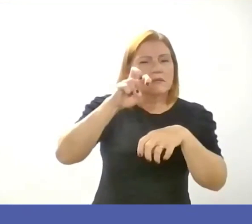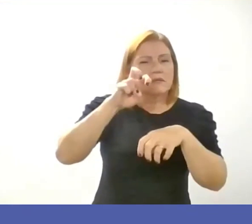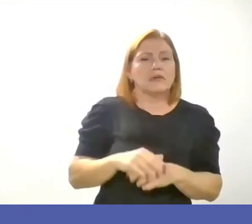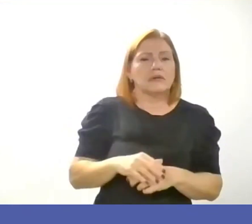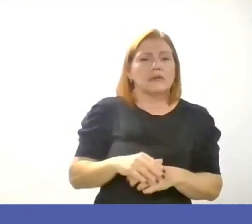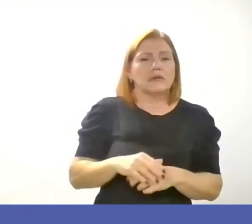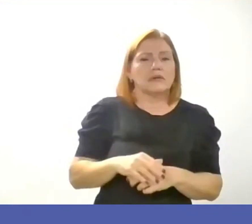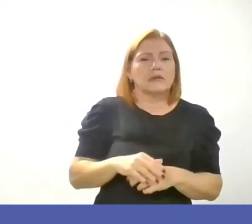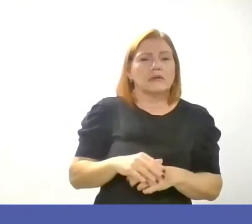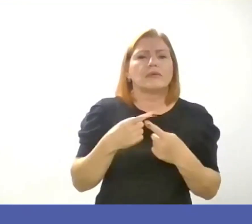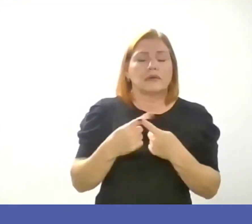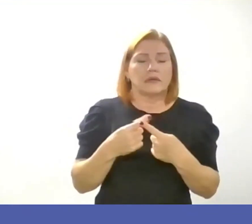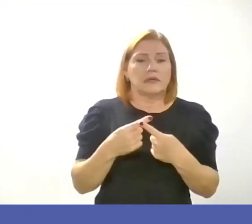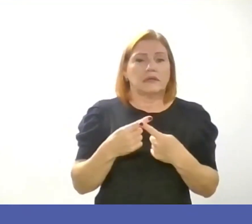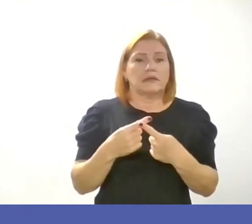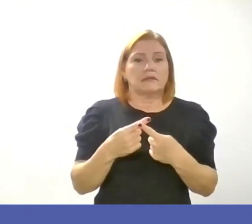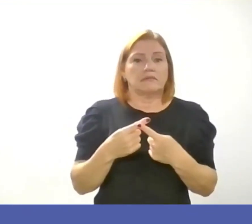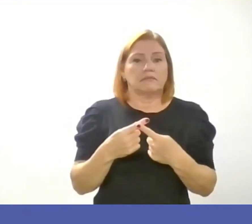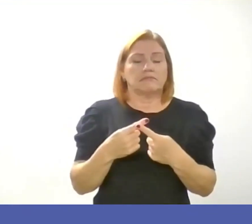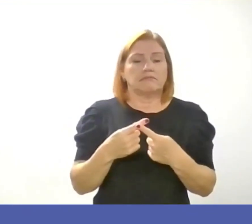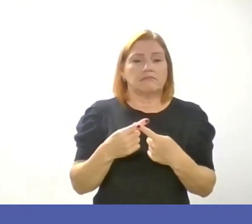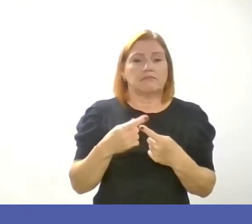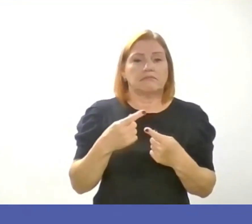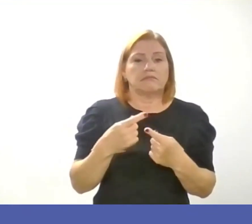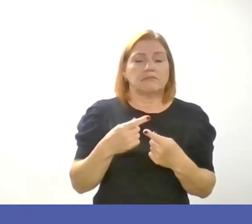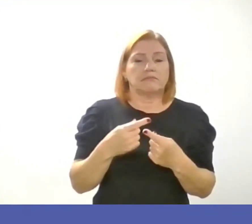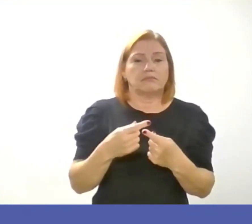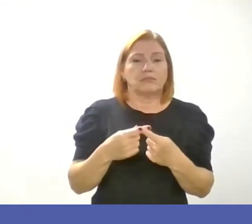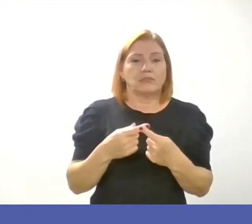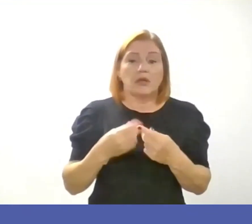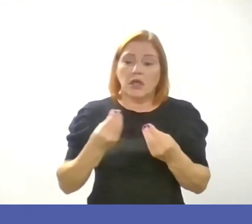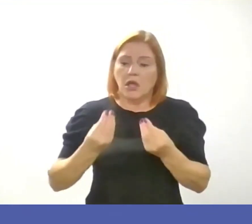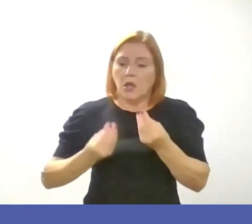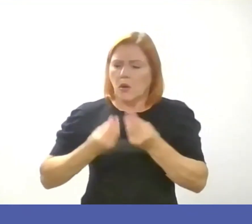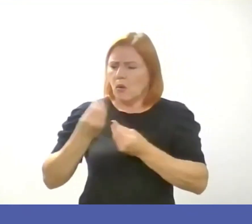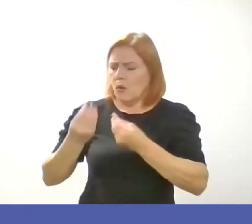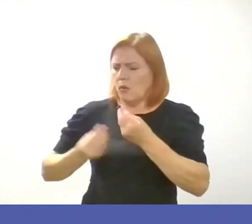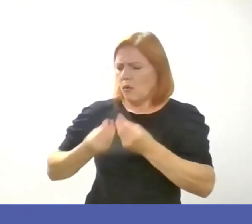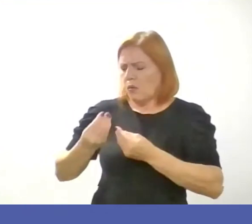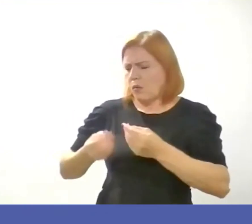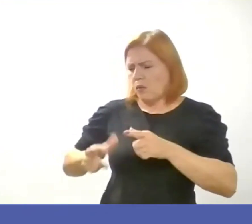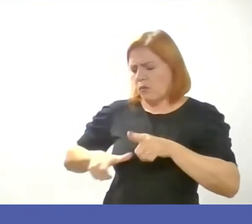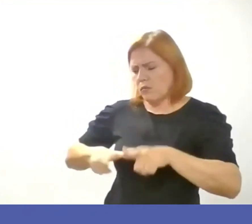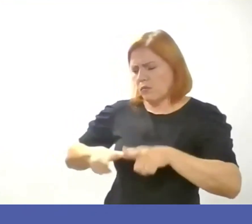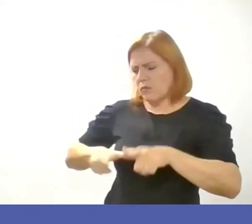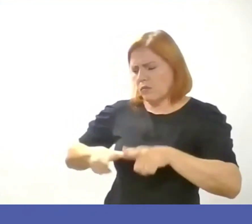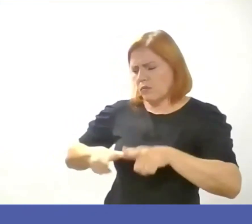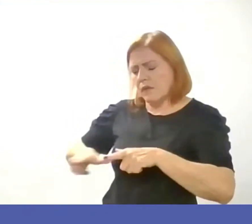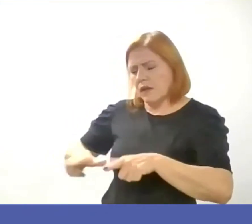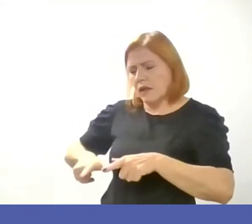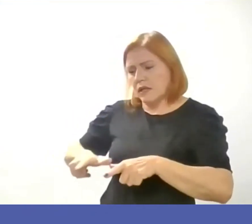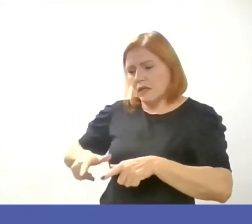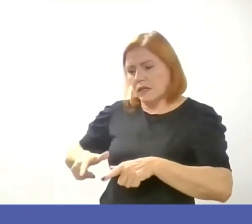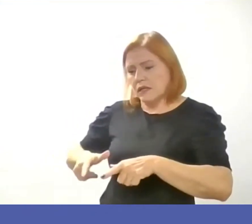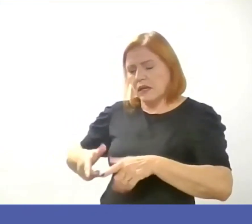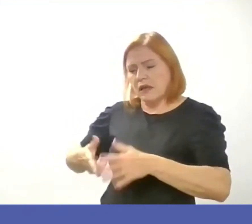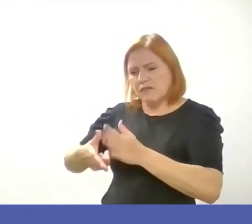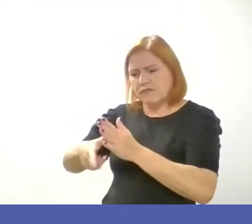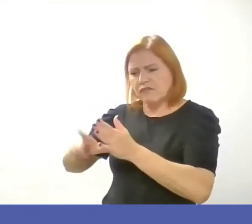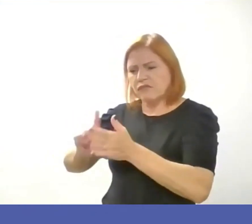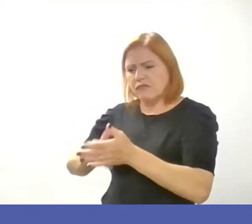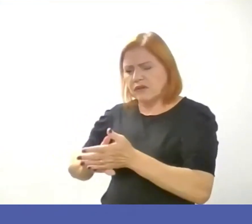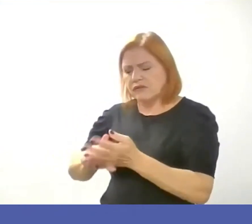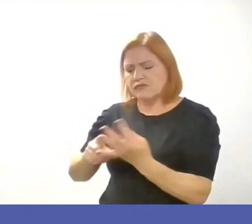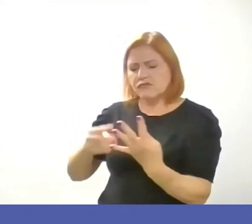maneira convencional dos trabalhadores de 3 em 3 horas, Deus não iria concluir essa